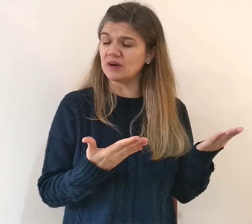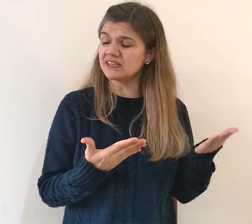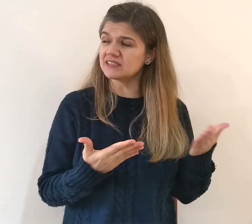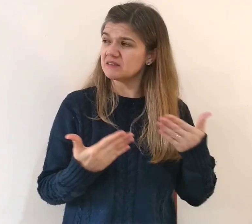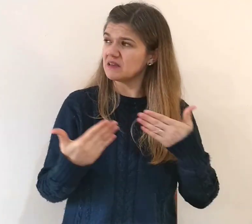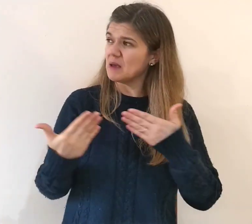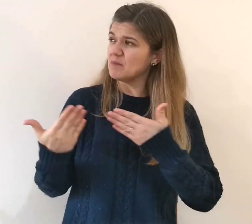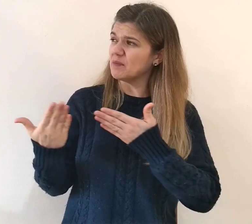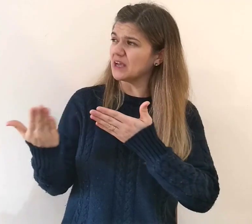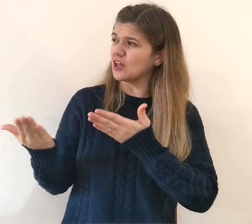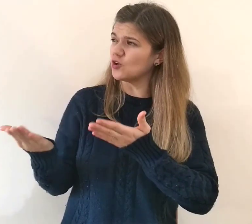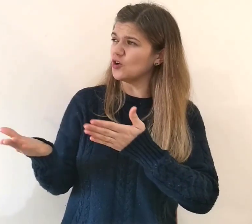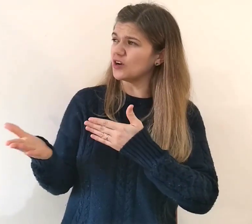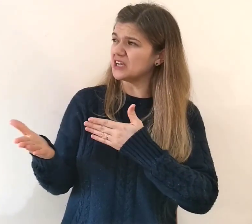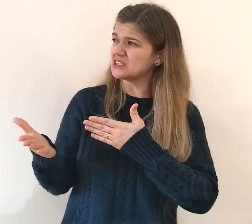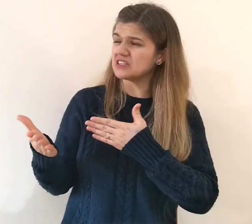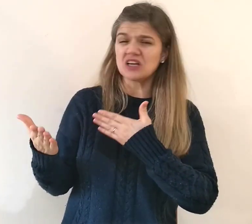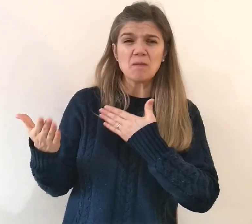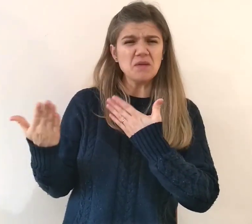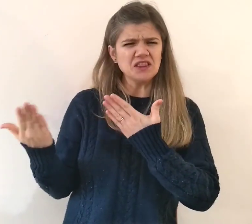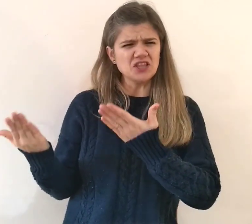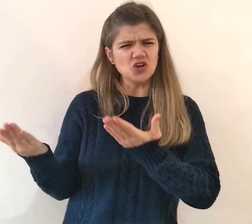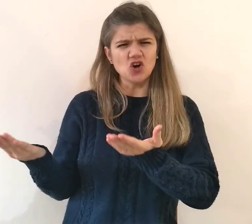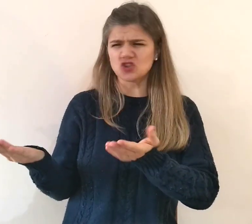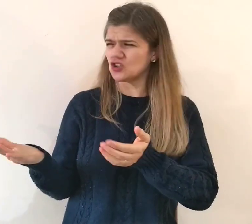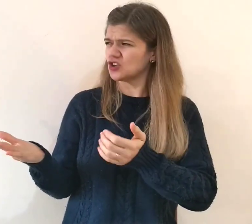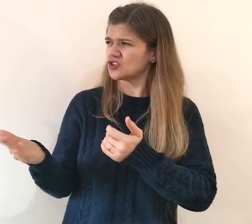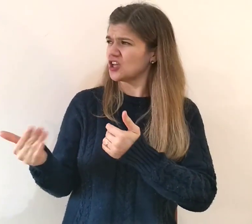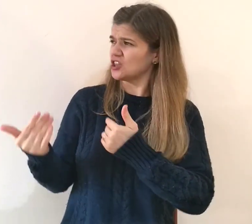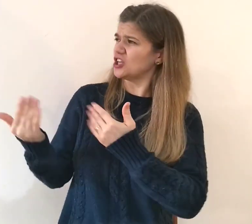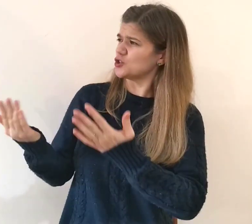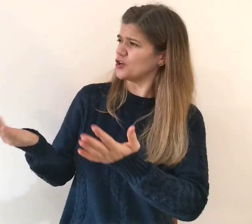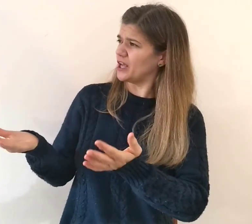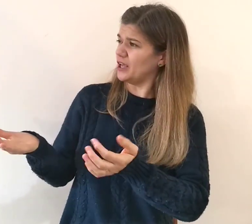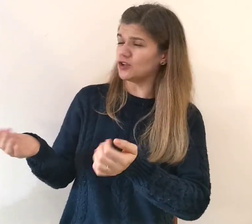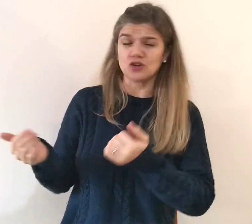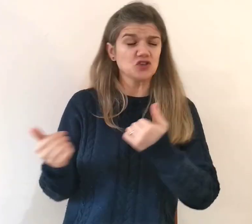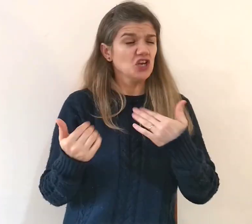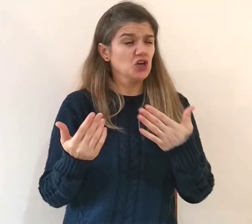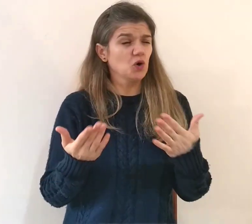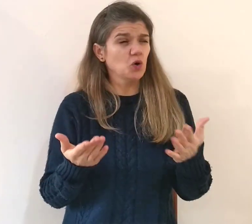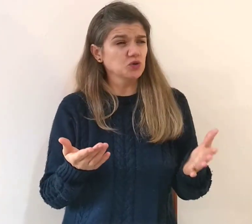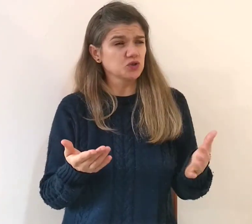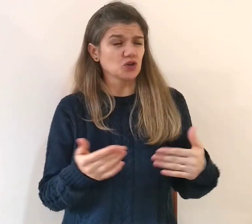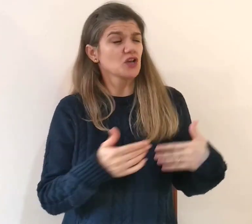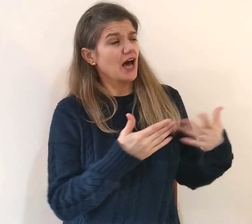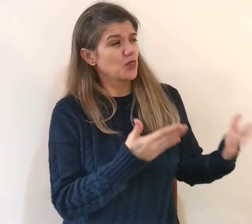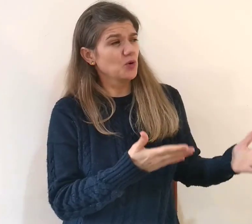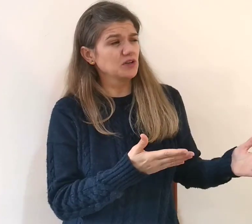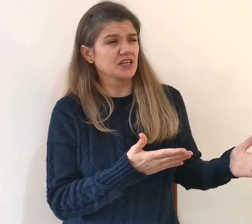hombres, pecadores, mentirosos, deshonestos, injustos,